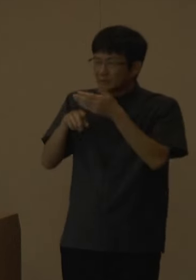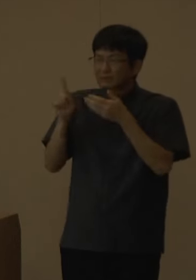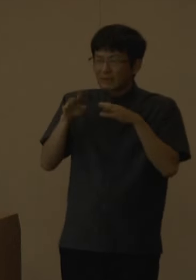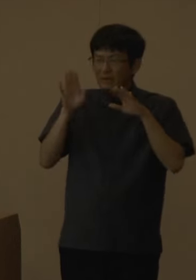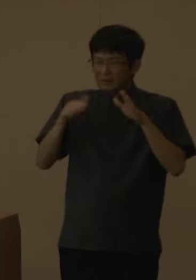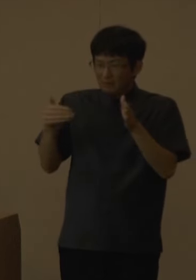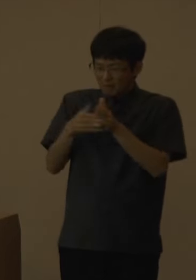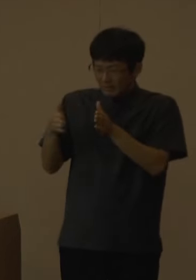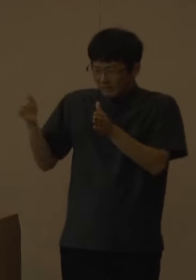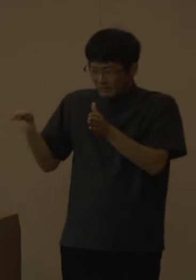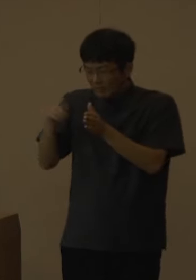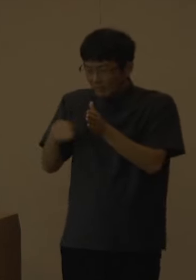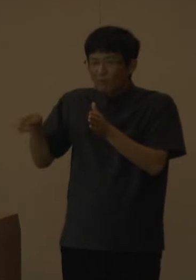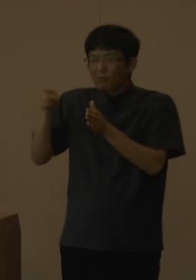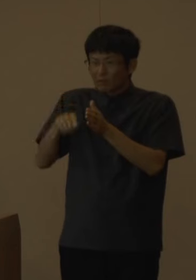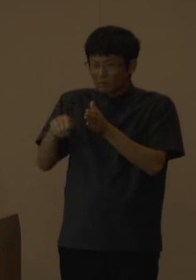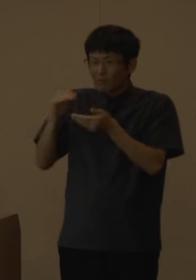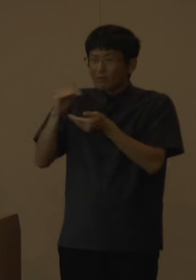協議をしないということ。